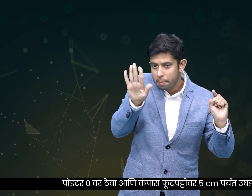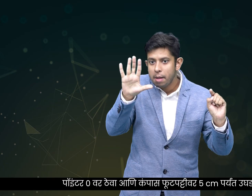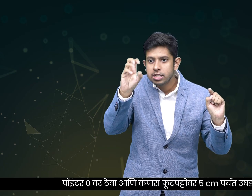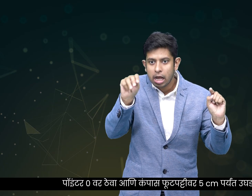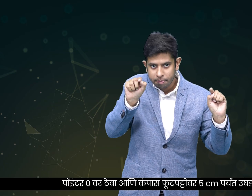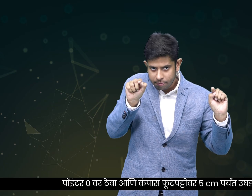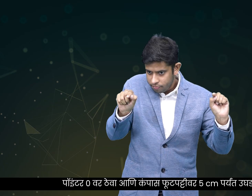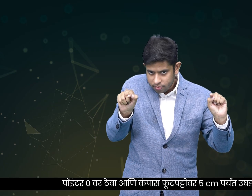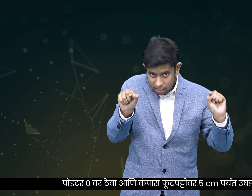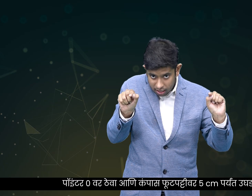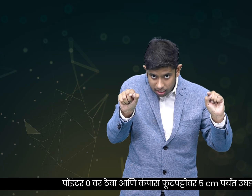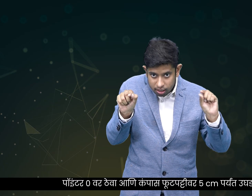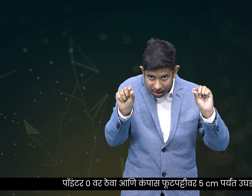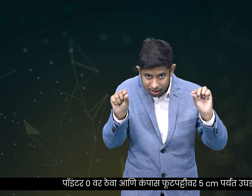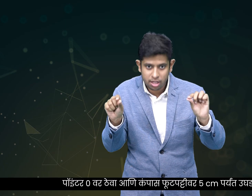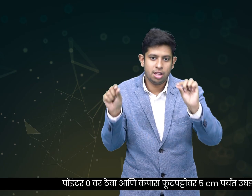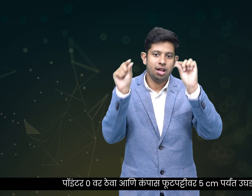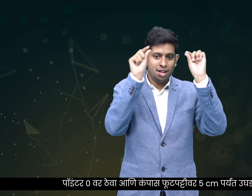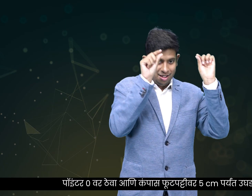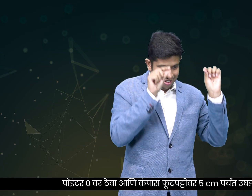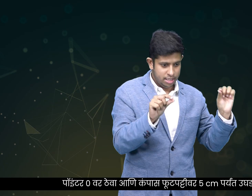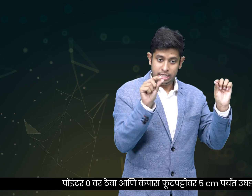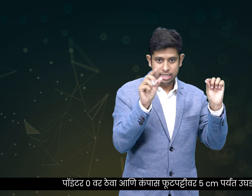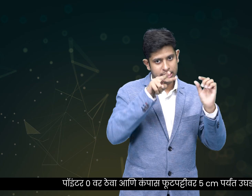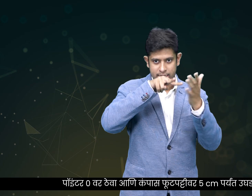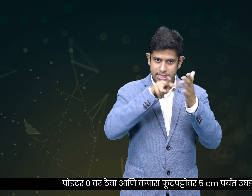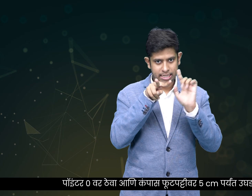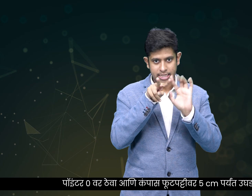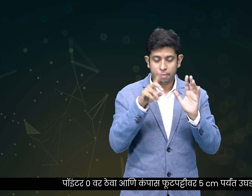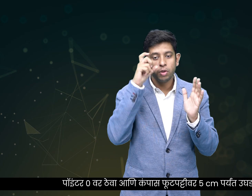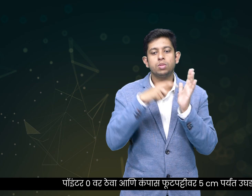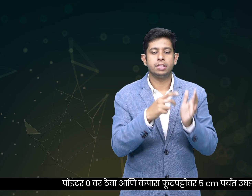पॉइंटर 0 वर ठेवा आणि कंपास फुटपट्टीवर 5 सेंटीमीटर पर्यंत उघडा.